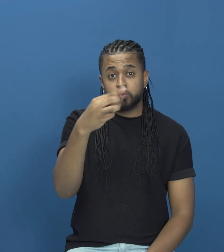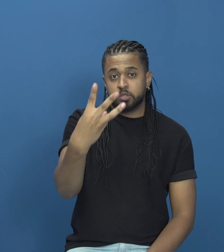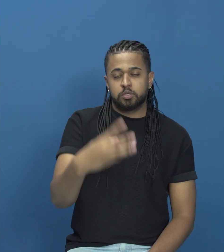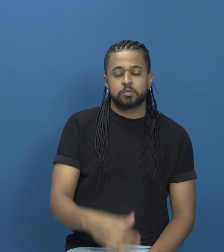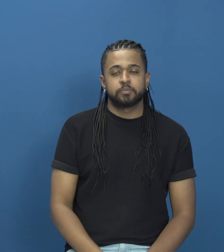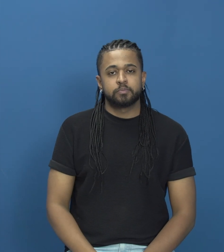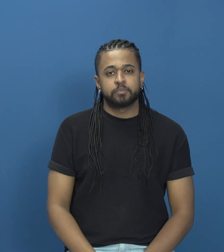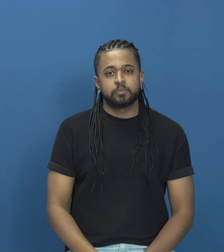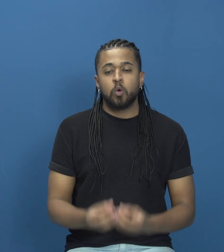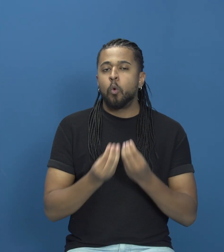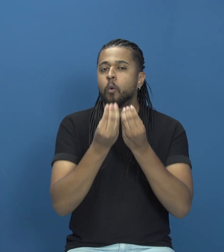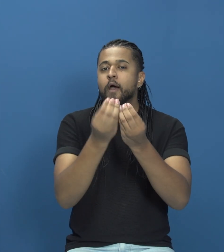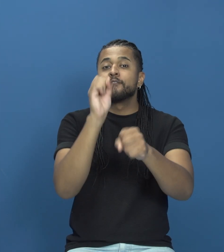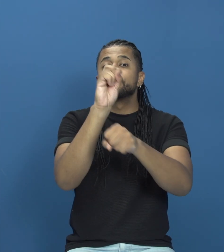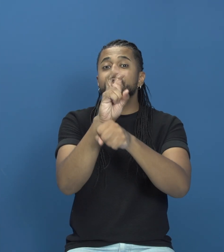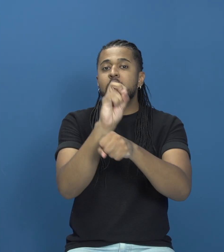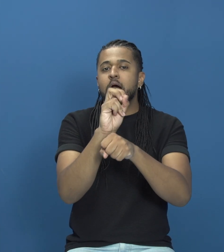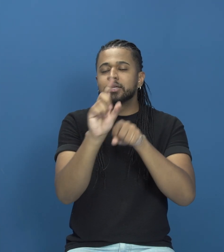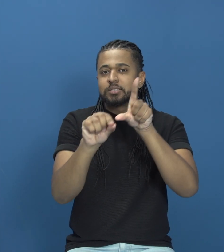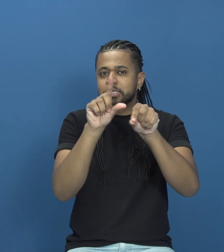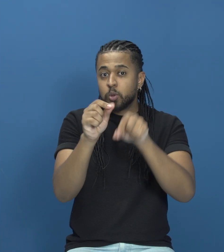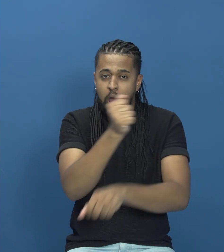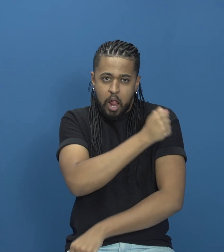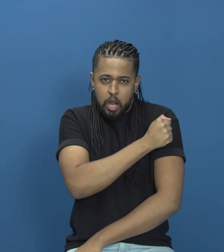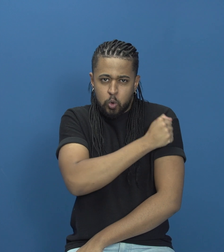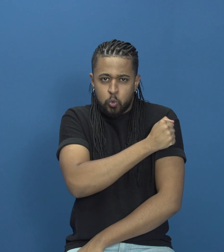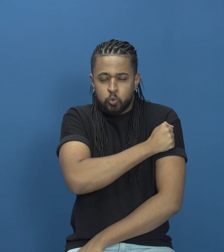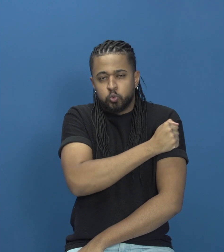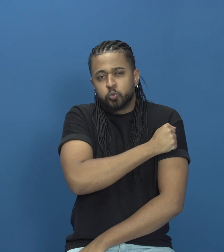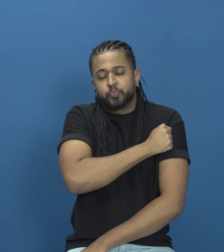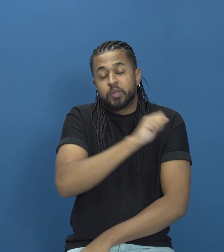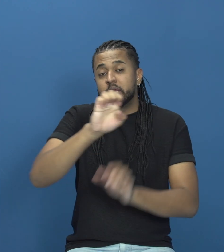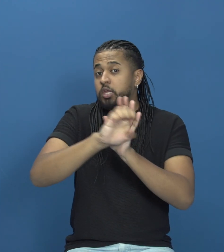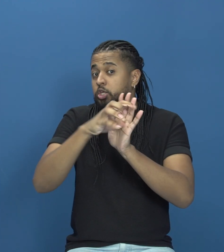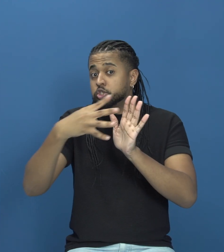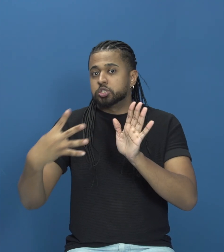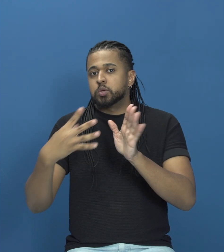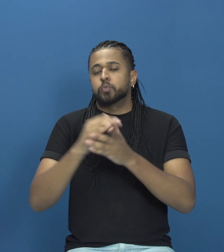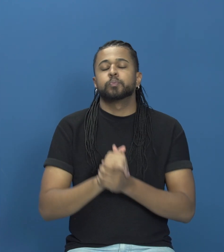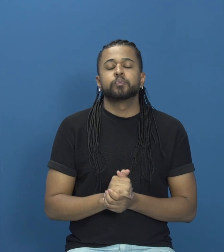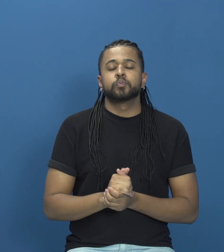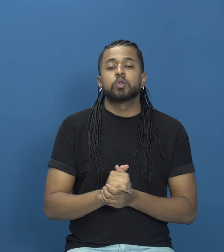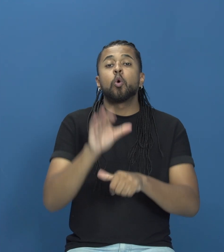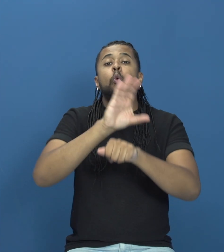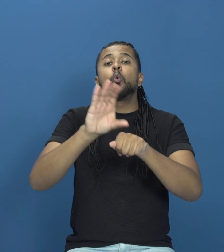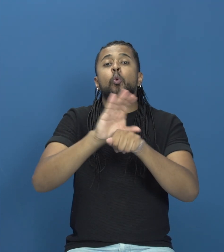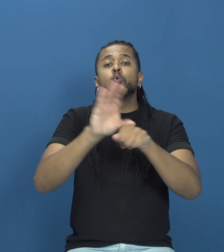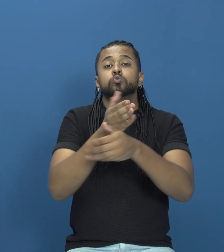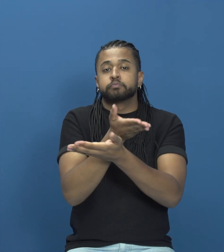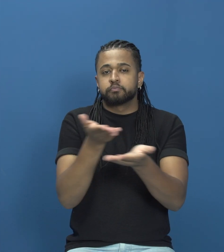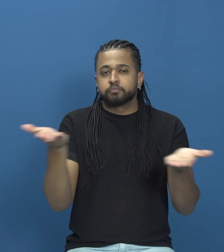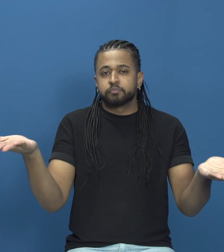4.3. Ofertam vagas para a seleção de alunos regida pelo presente edital os seguintes cursos.